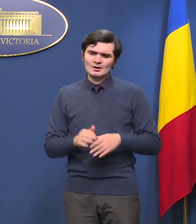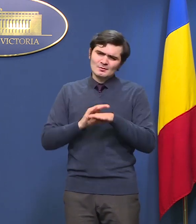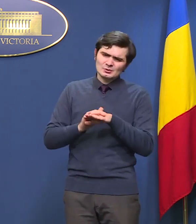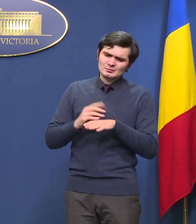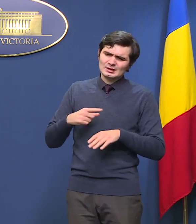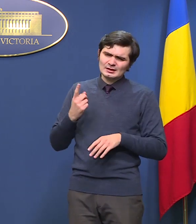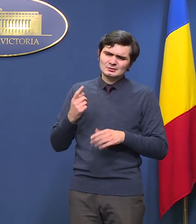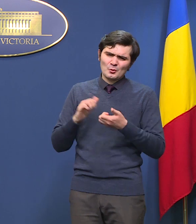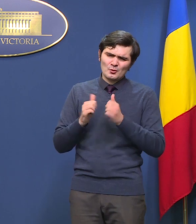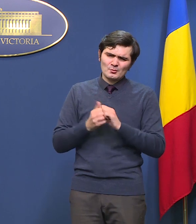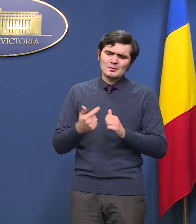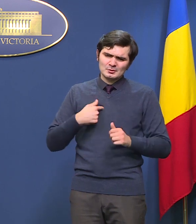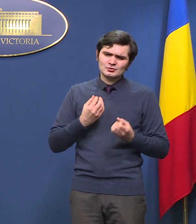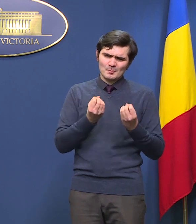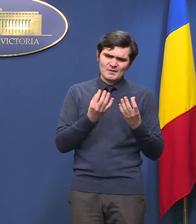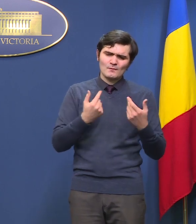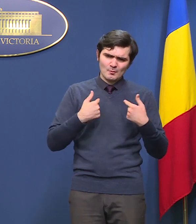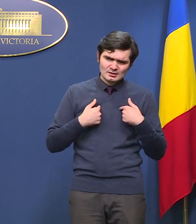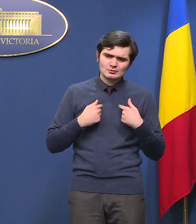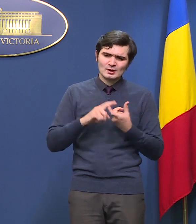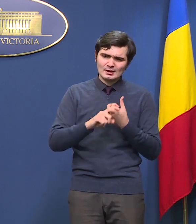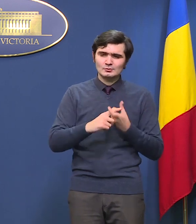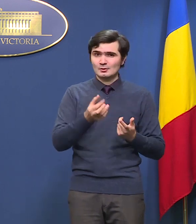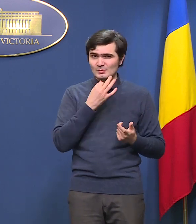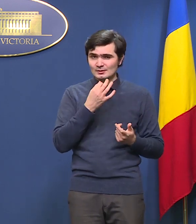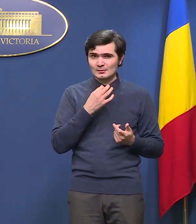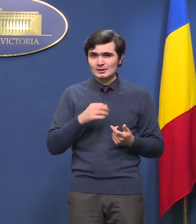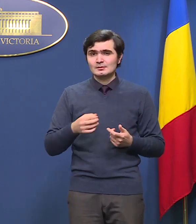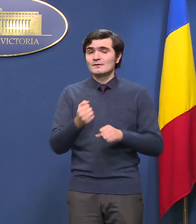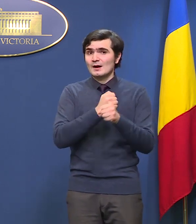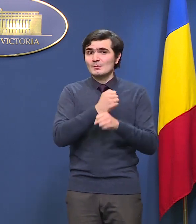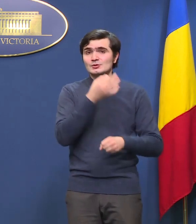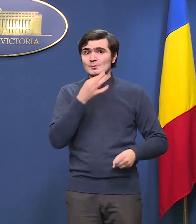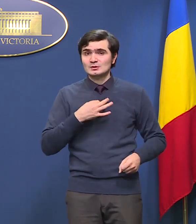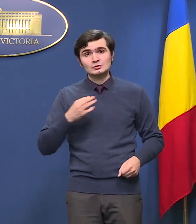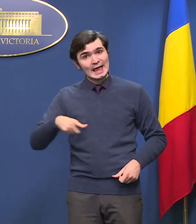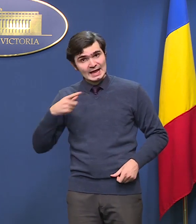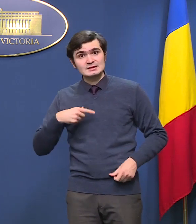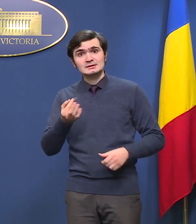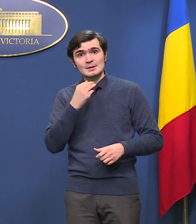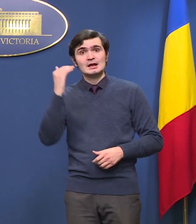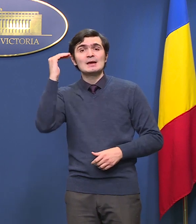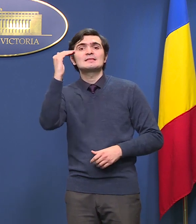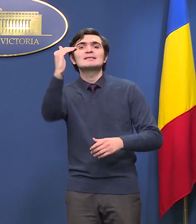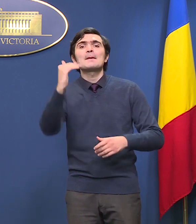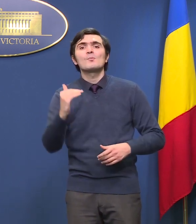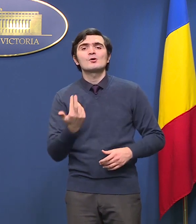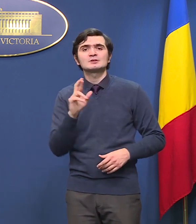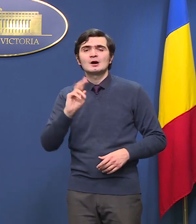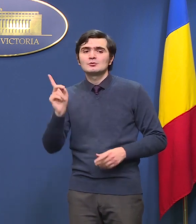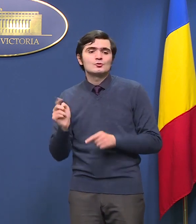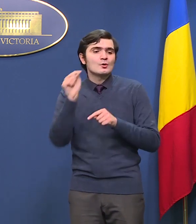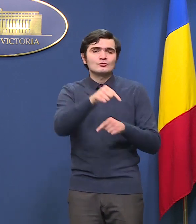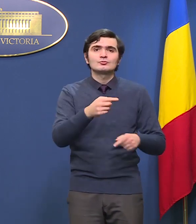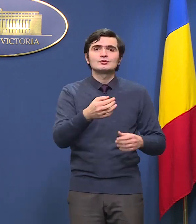mică problemă. Din ce am fost informați noi referitor la acest medicament, unor farmacii s-a spus că ar exista în depozite, dar în farmacii nu există. Dacă se poate